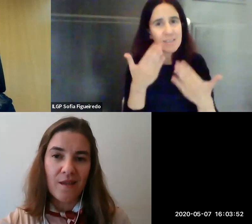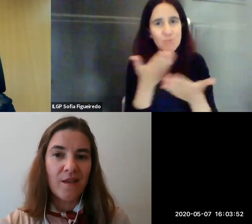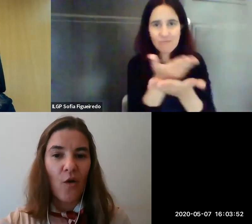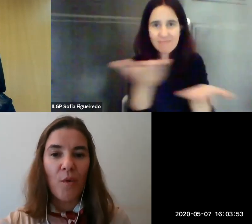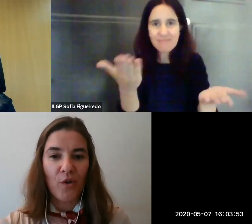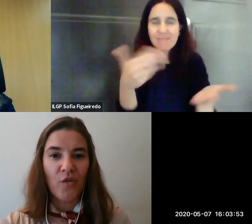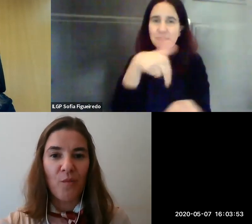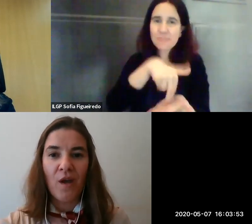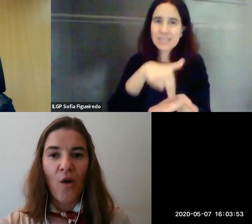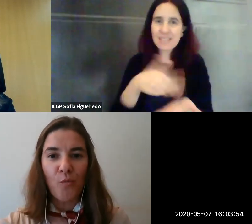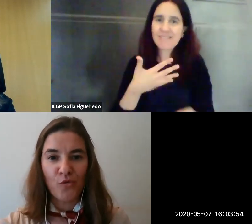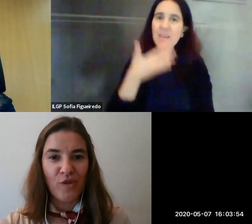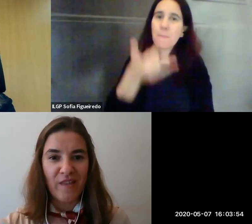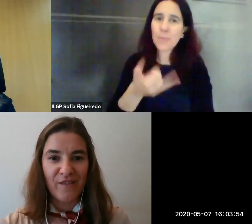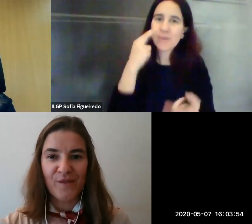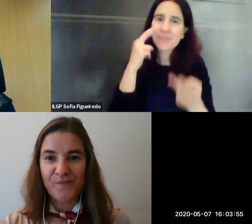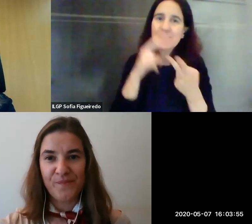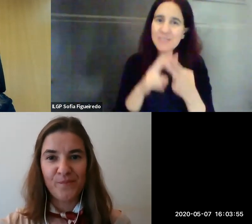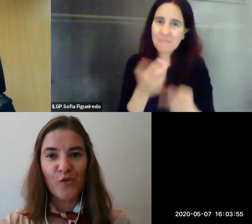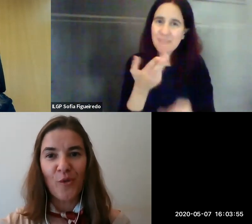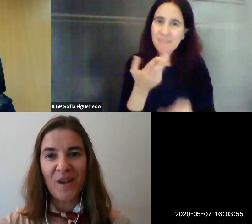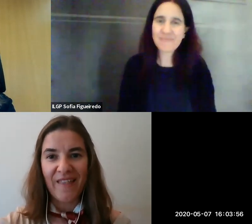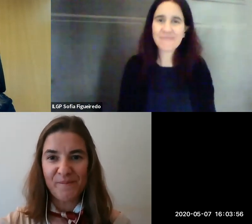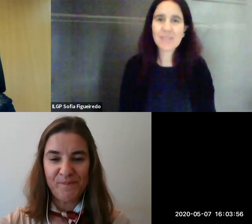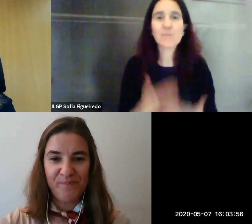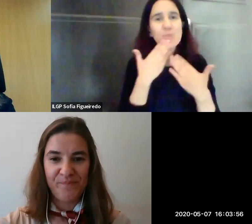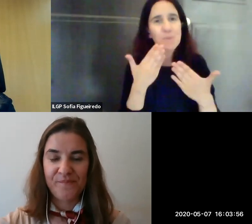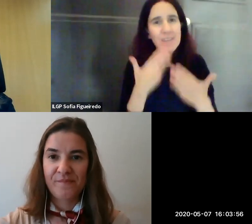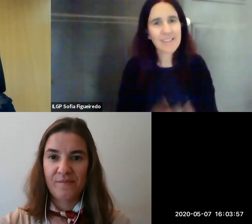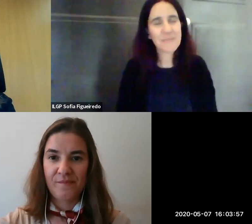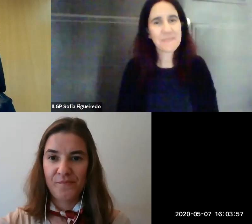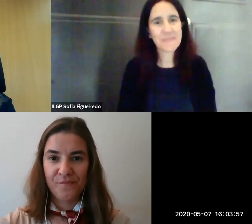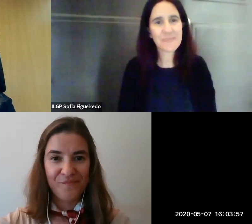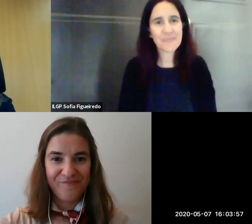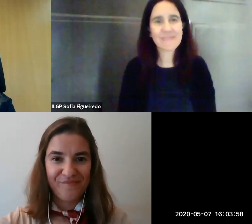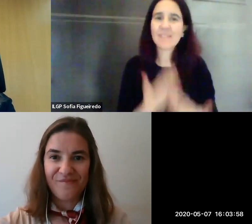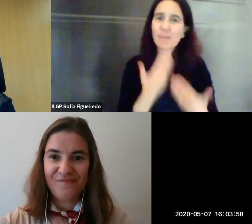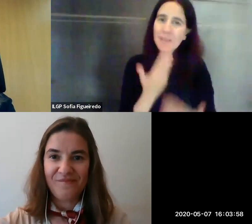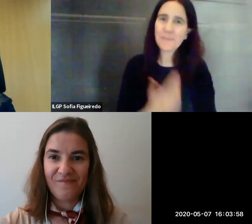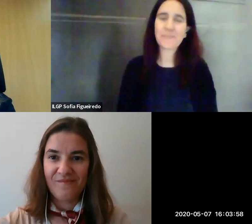presença e até uma próxima oportunidade. Muito obrigada. Obrigada.